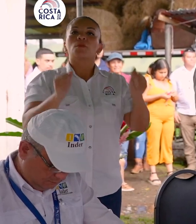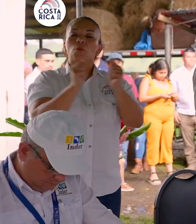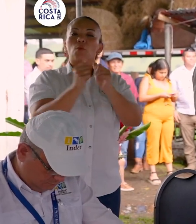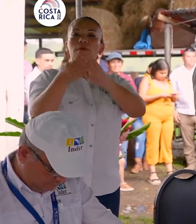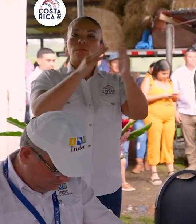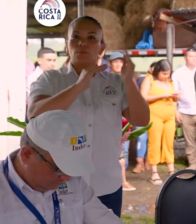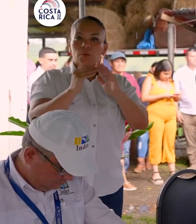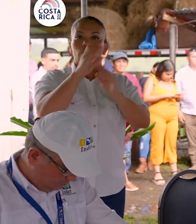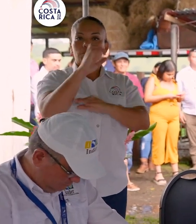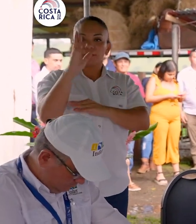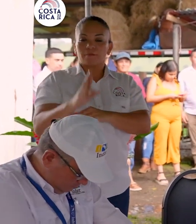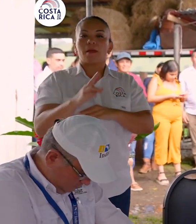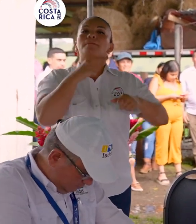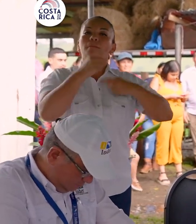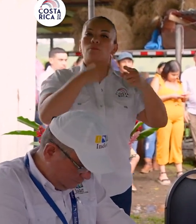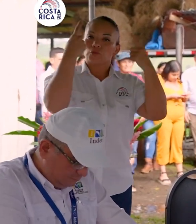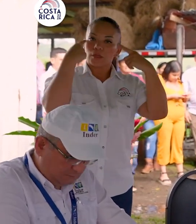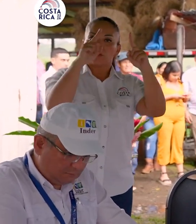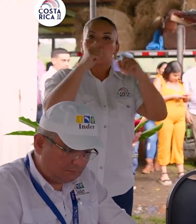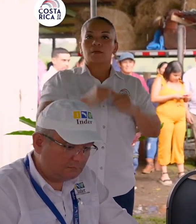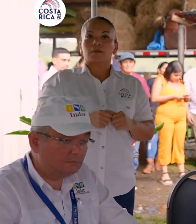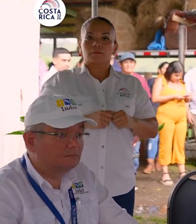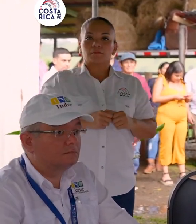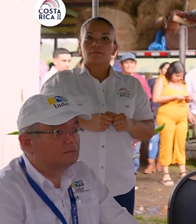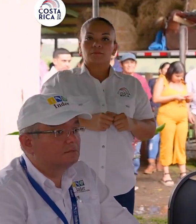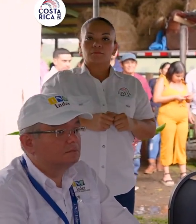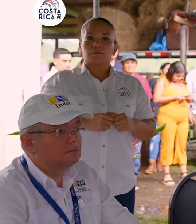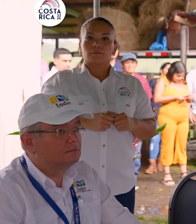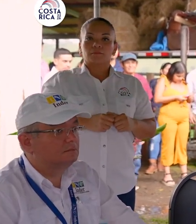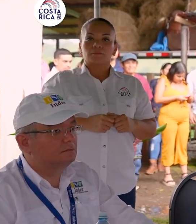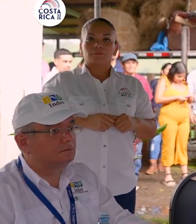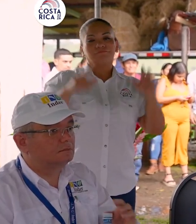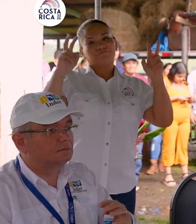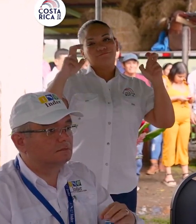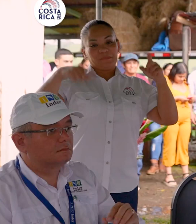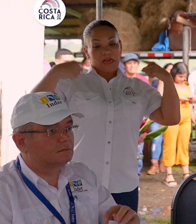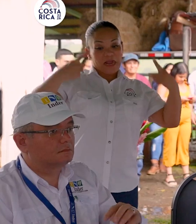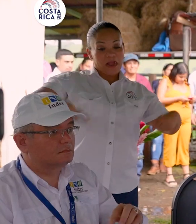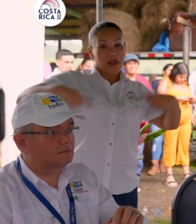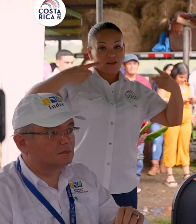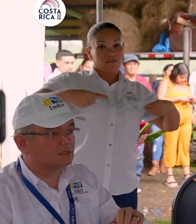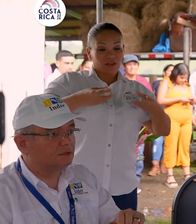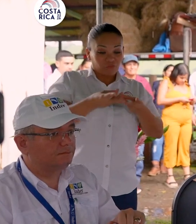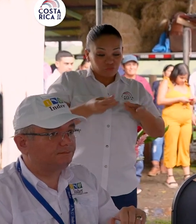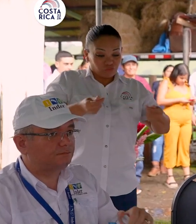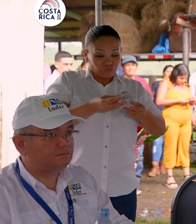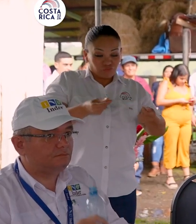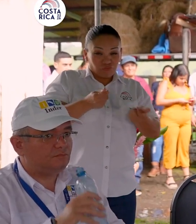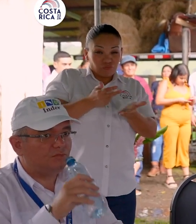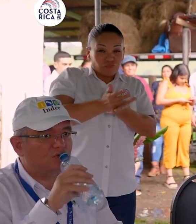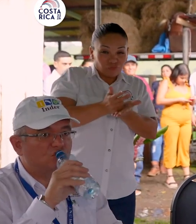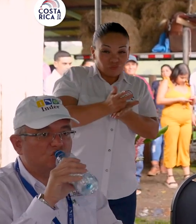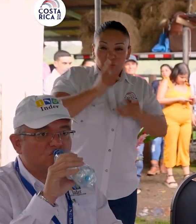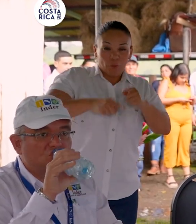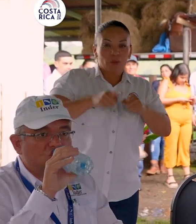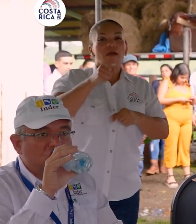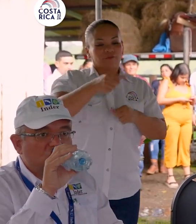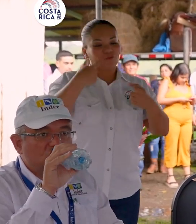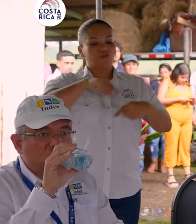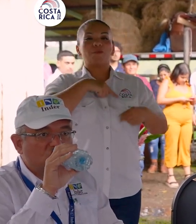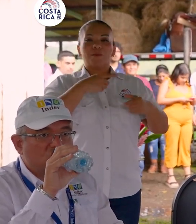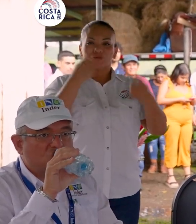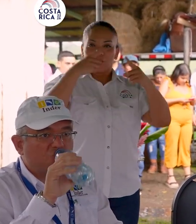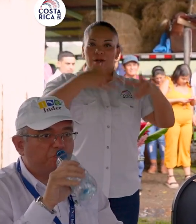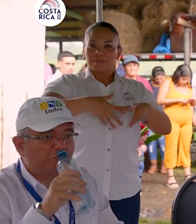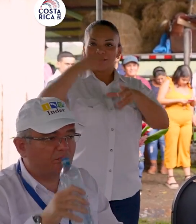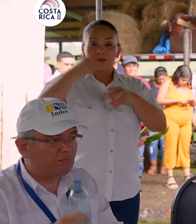el pueblo, vamos a sacar esta carreta de donde se embarrialó y donde se pegó. Algunos de ustedes se